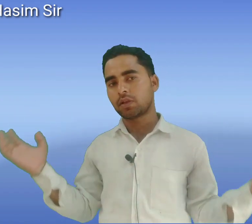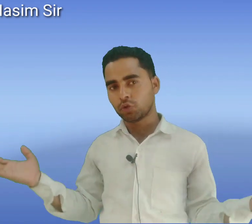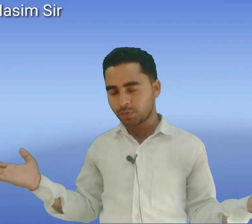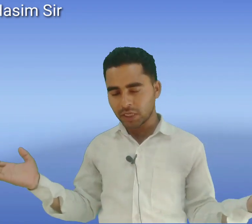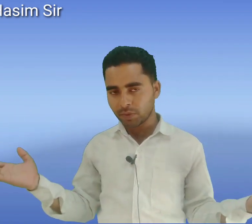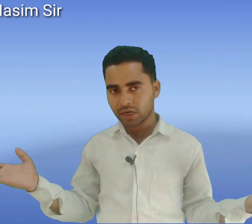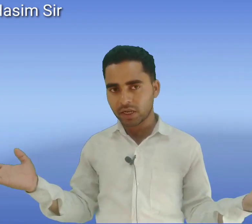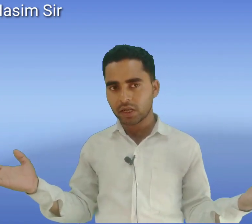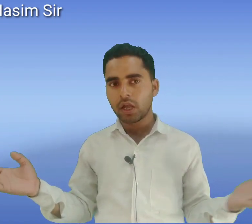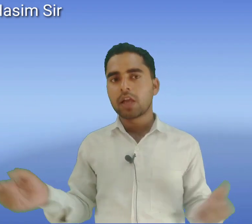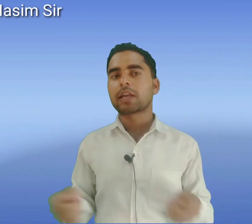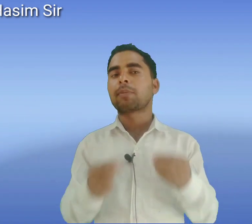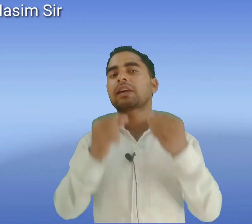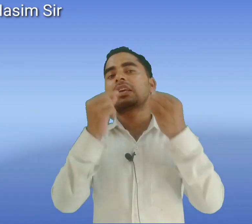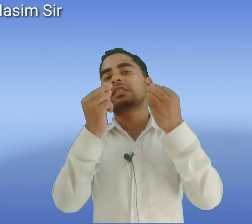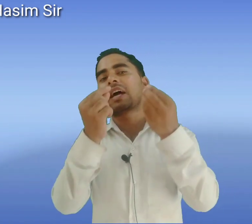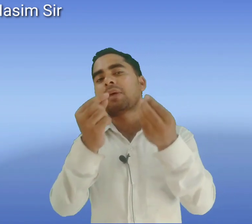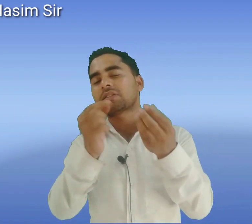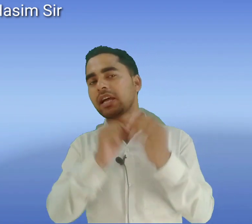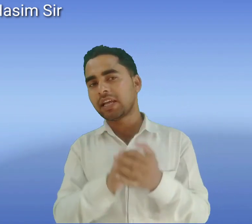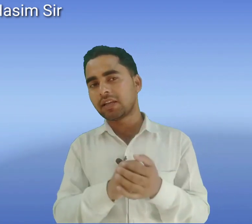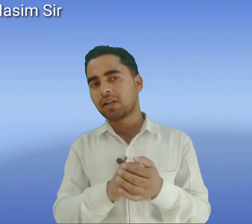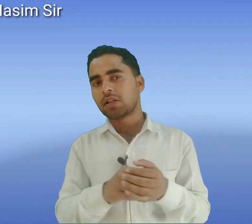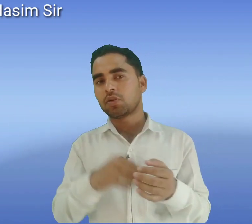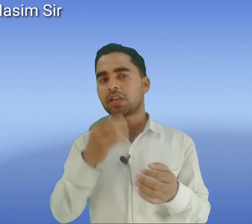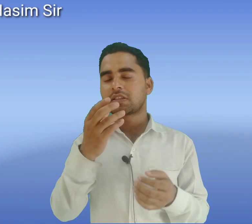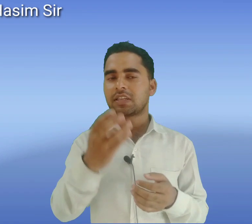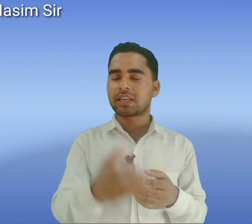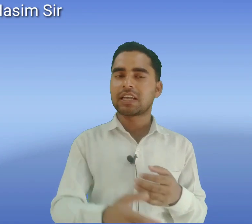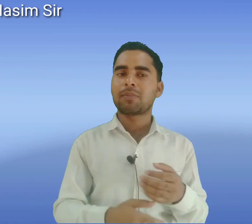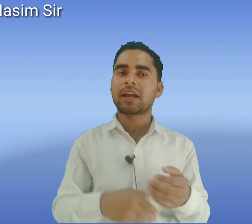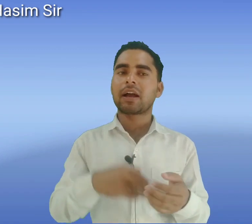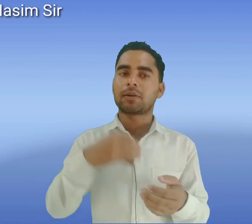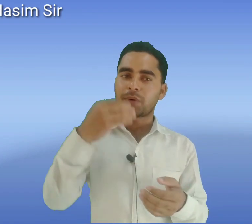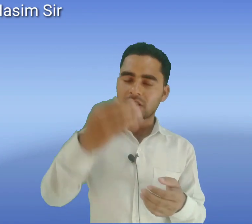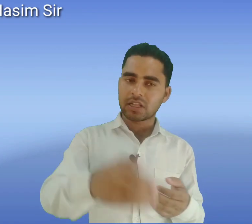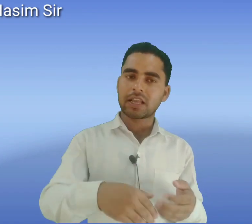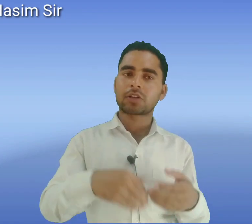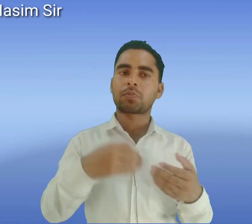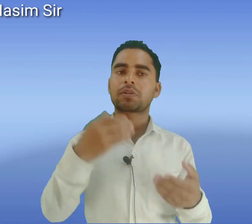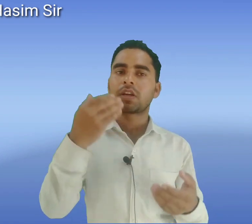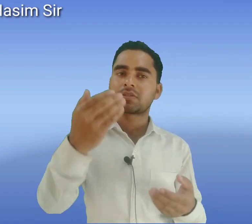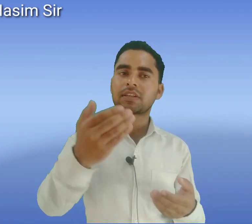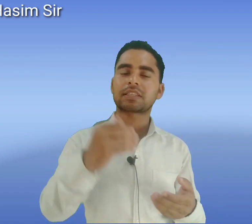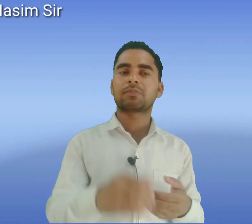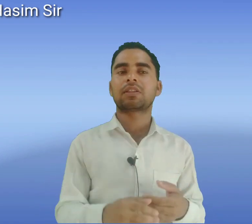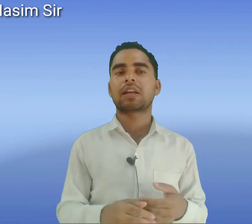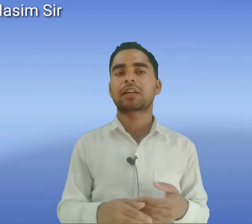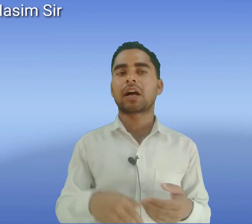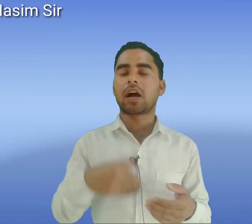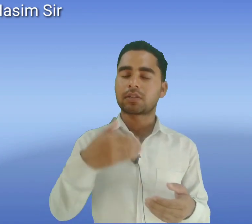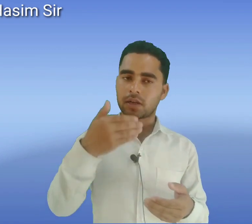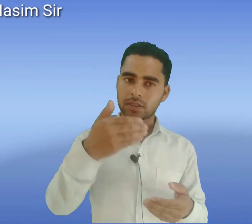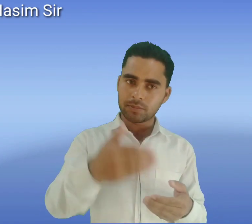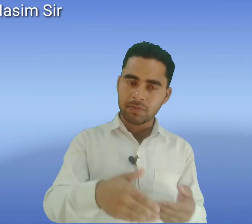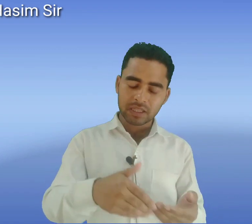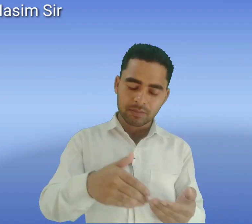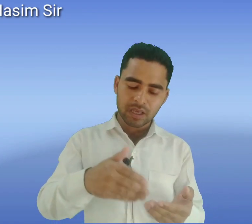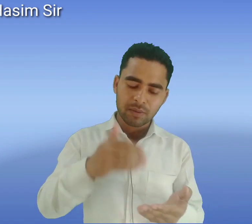कुछ भी नहीं पड़ रहे हैं एक बैक एग्जाम आता है तो एग्जाम में आएगा पता चल जाएगा तो पक 10 दिन का समय दिया जाएगा अच्छा यह बात अभी